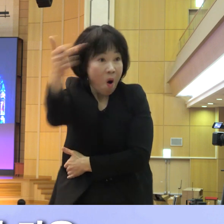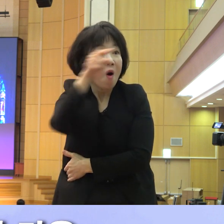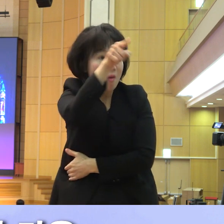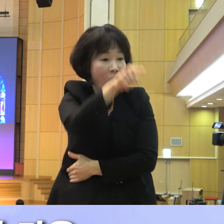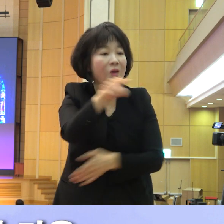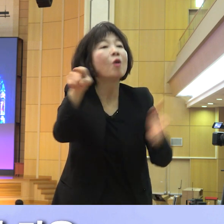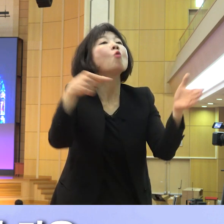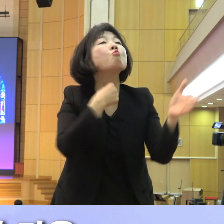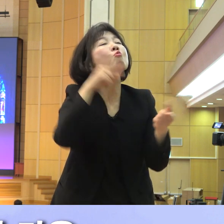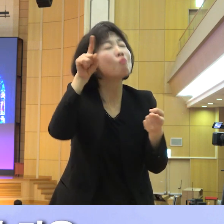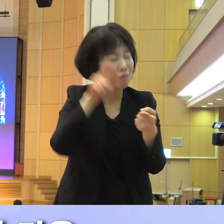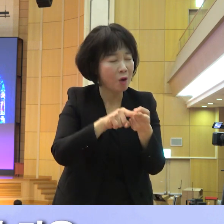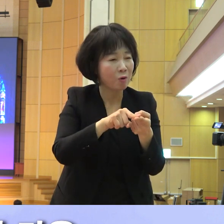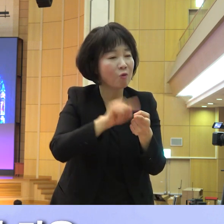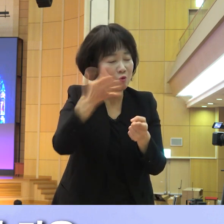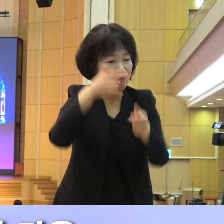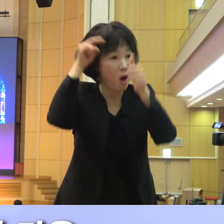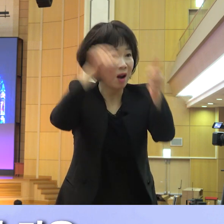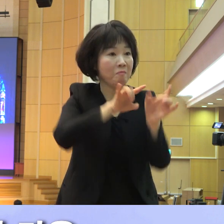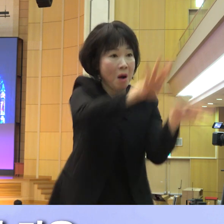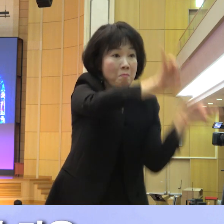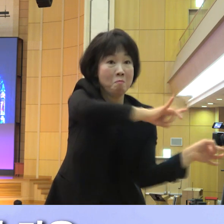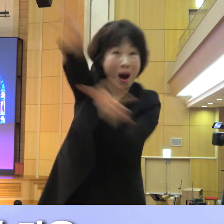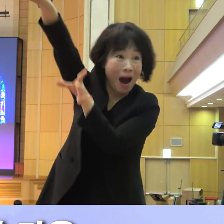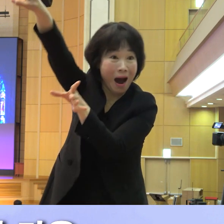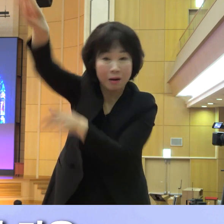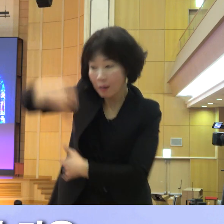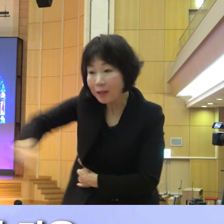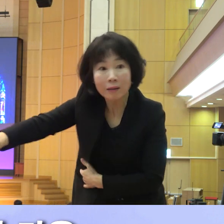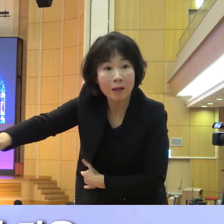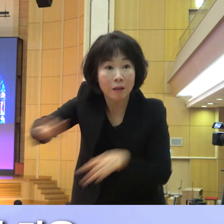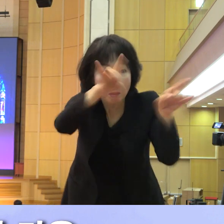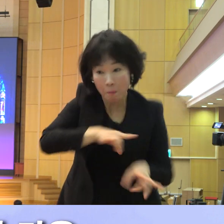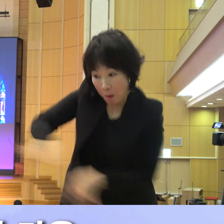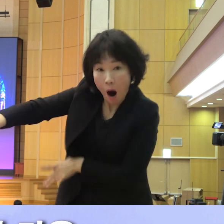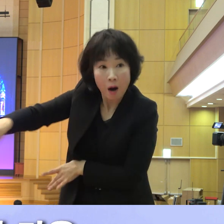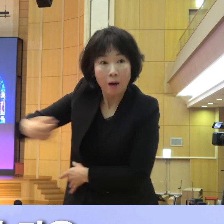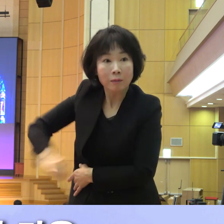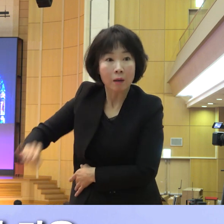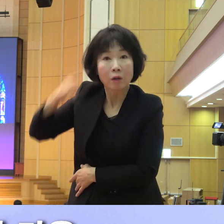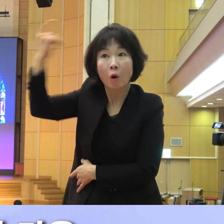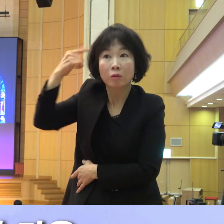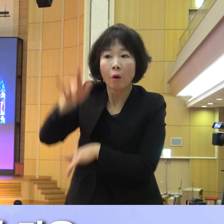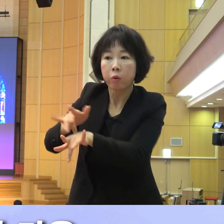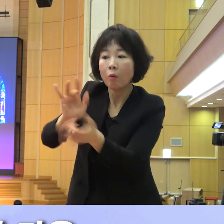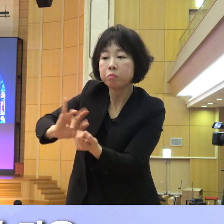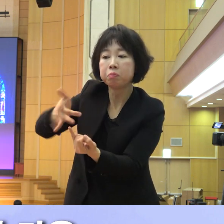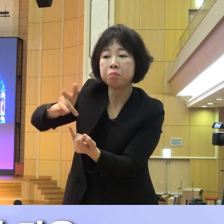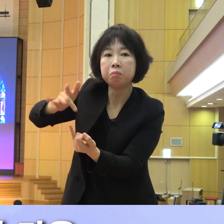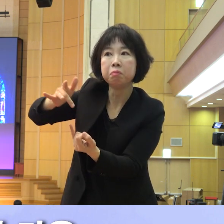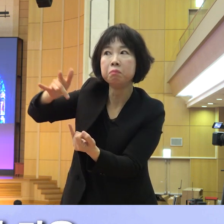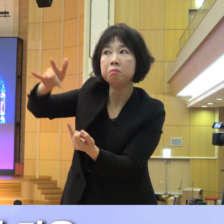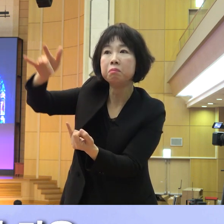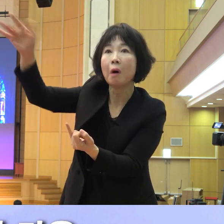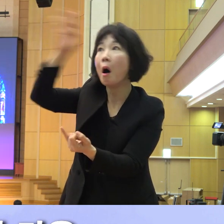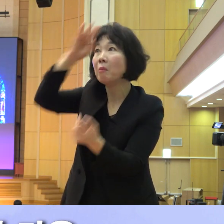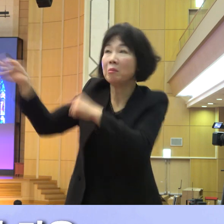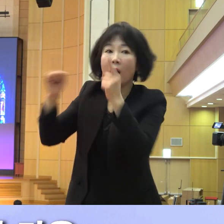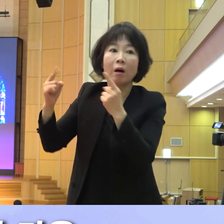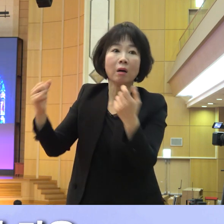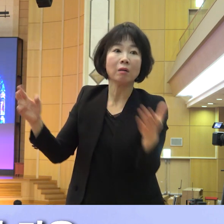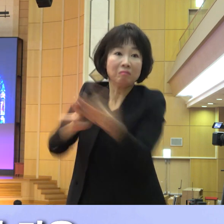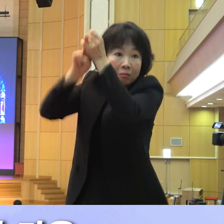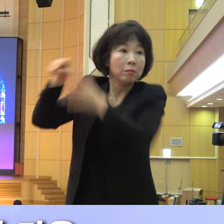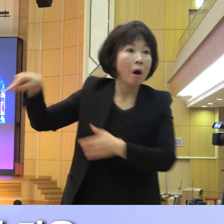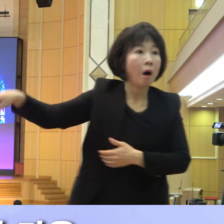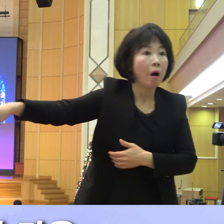네 소원대로 되리라 하시니 그 시로 그 딸이 나았더라. 여러분,